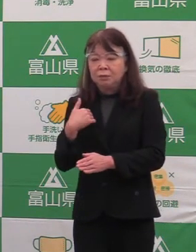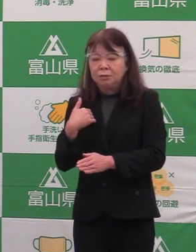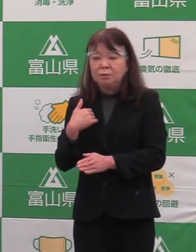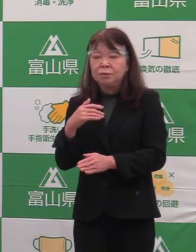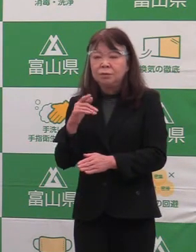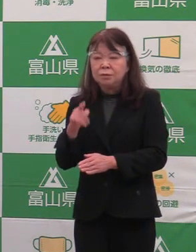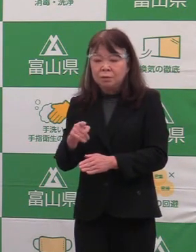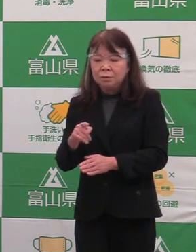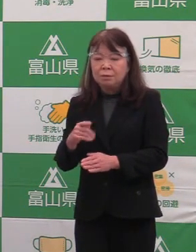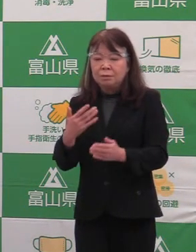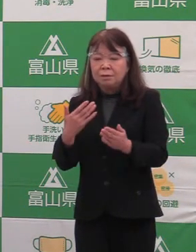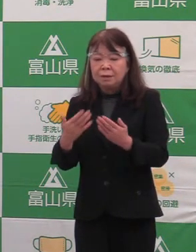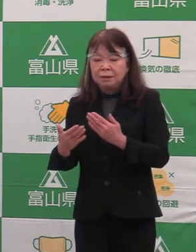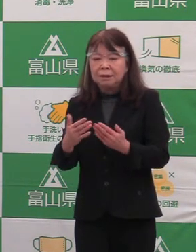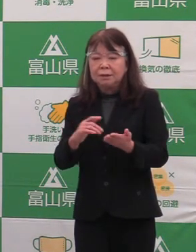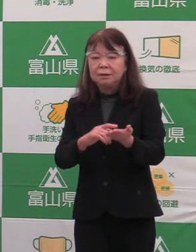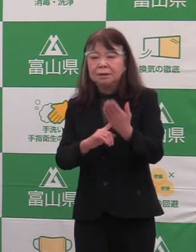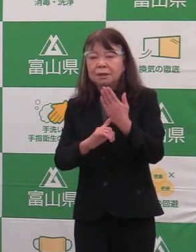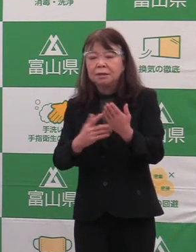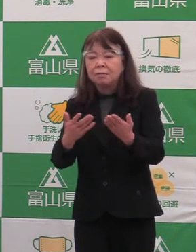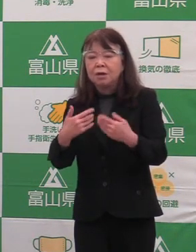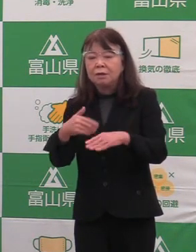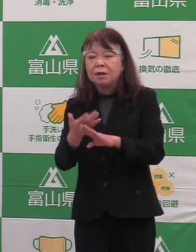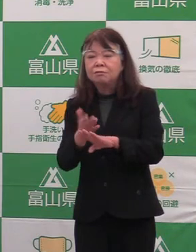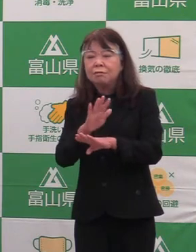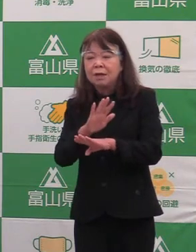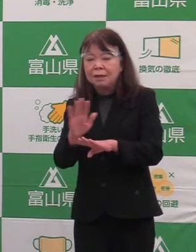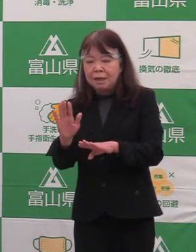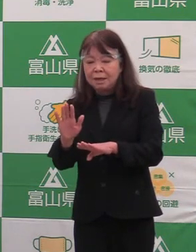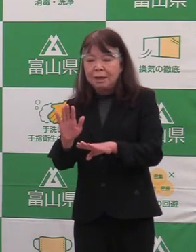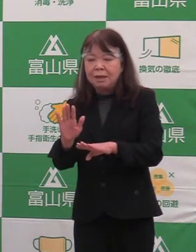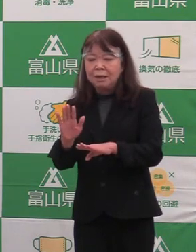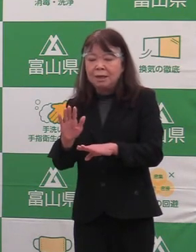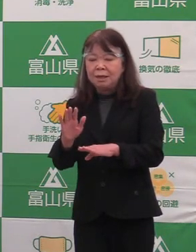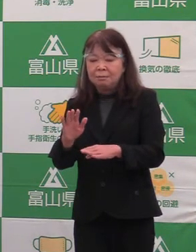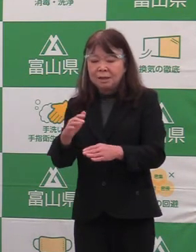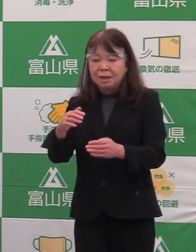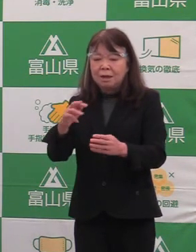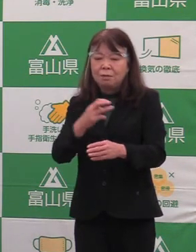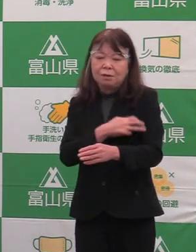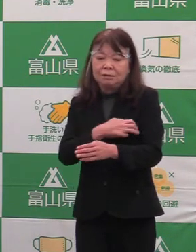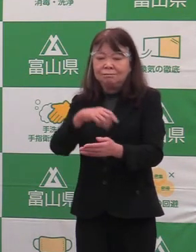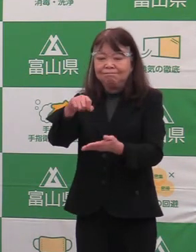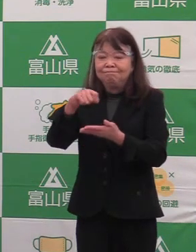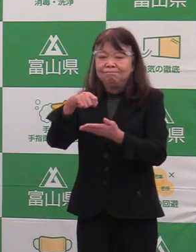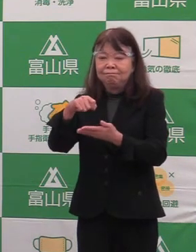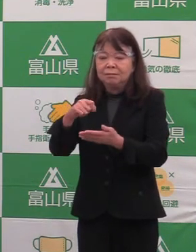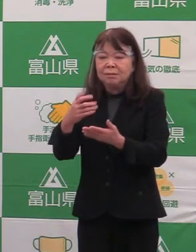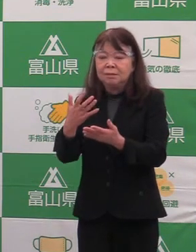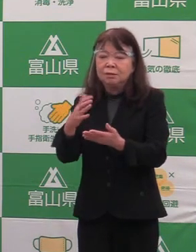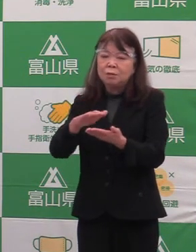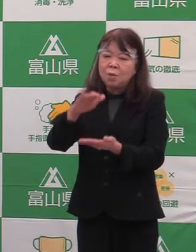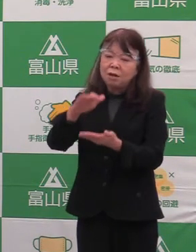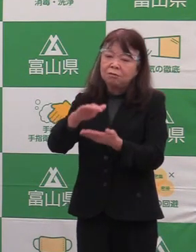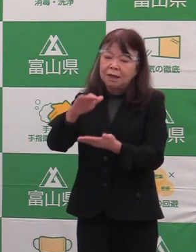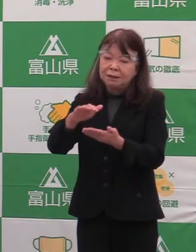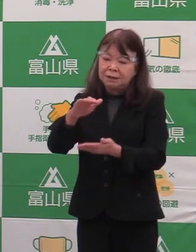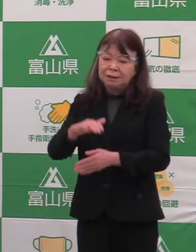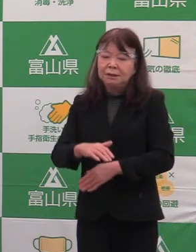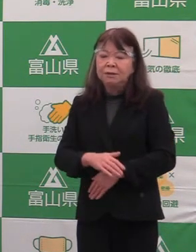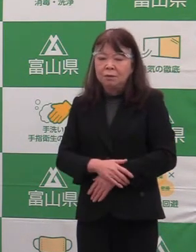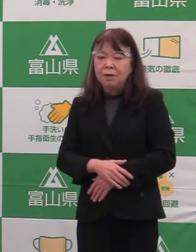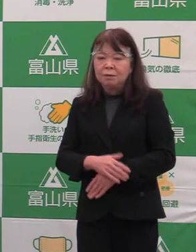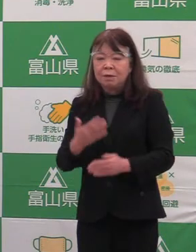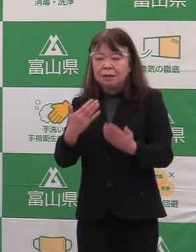ことを早く示していただきたい。スケジュールのこと、それから量のことですね。多分優先順位